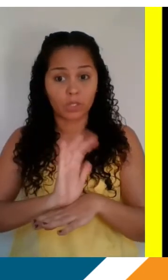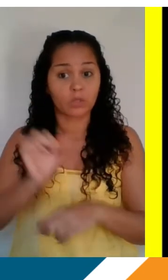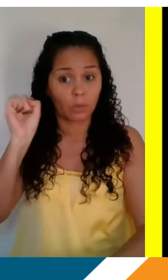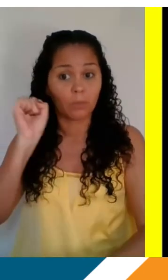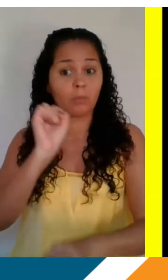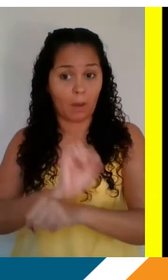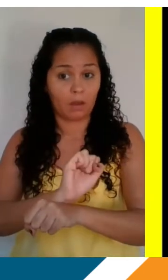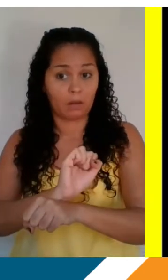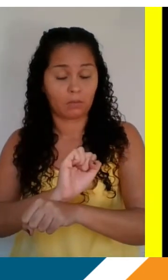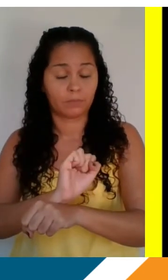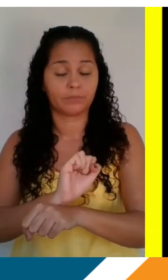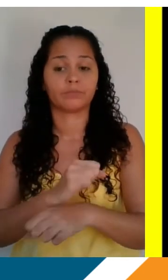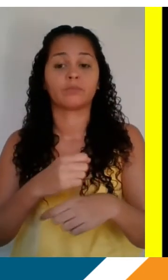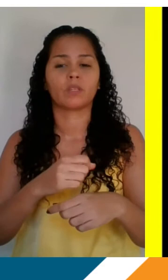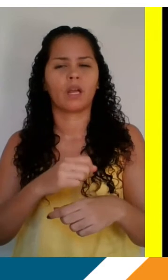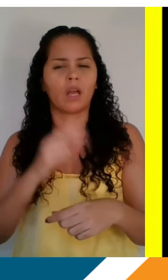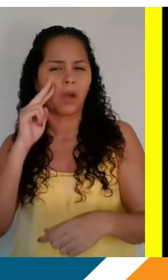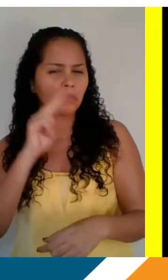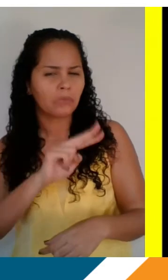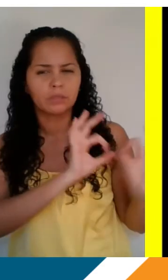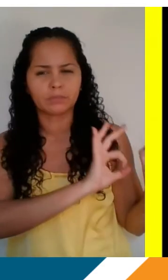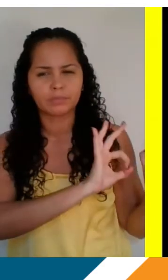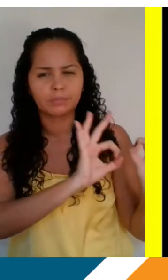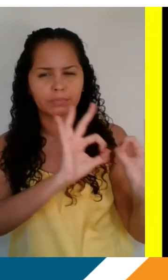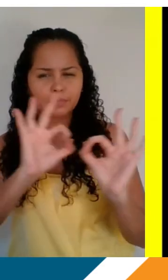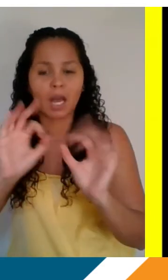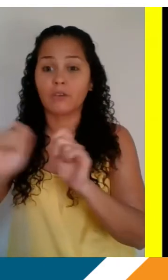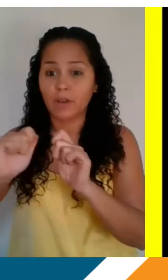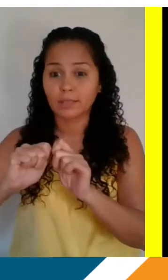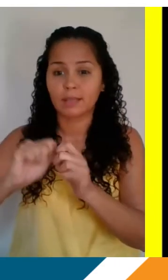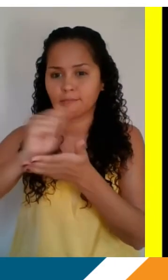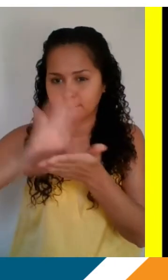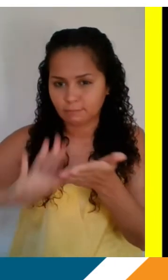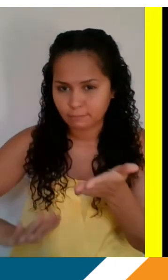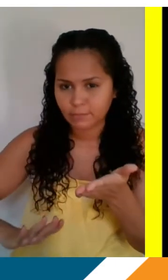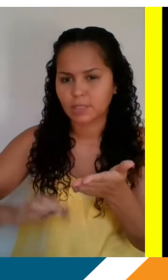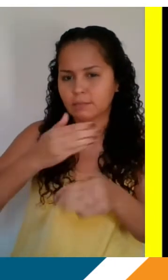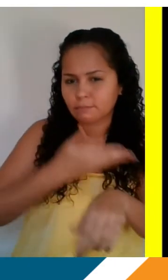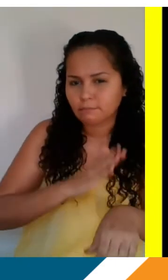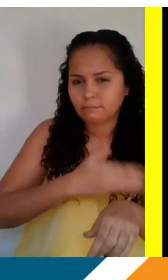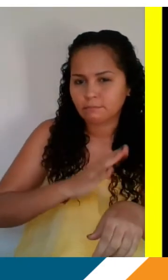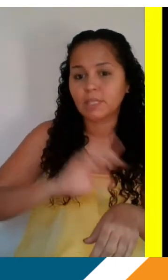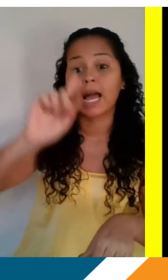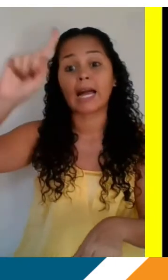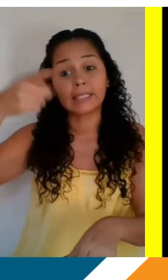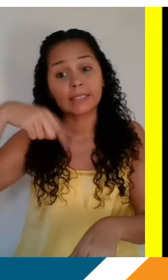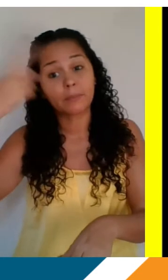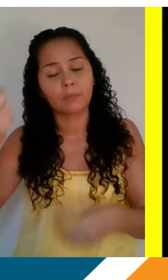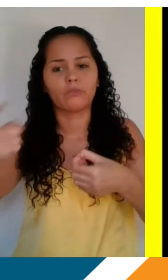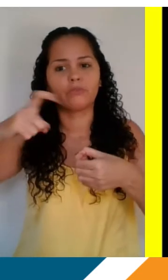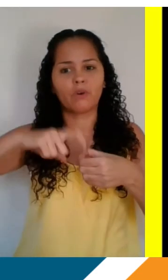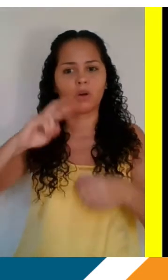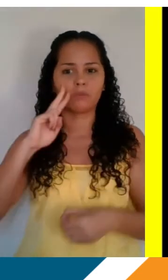o vídeo nesse momento, começar a assistir, começar a fazer o exercício, né? E depois você dá o play para poder conferir